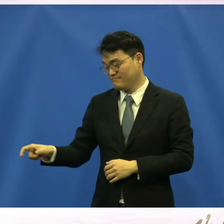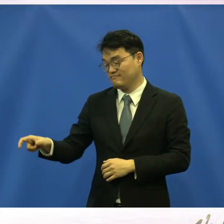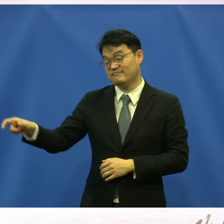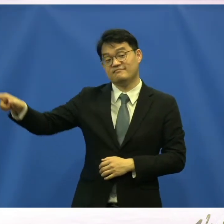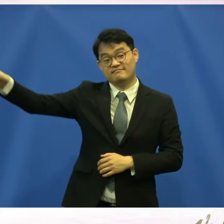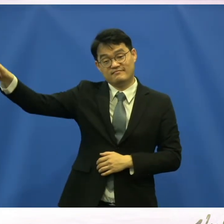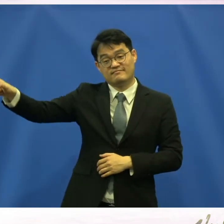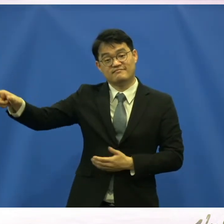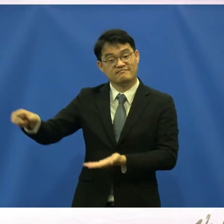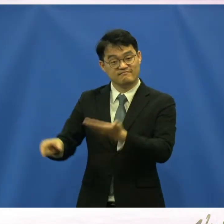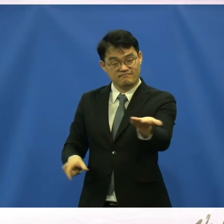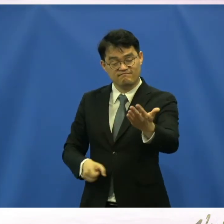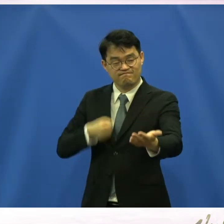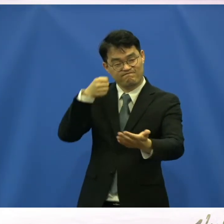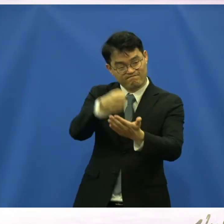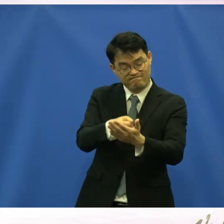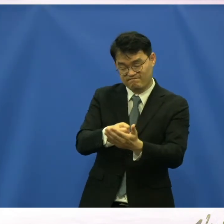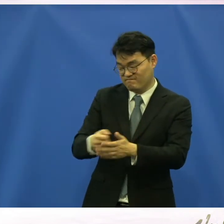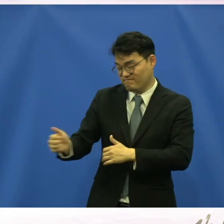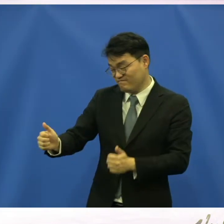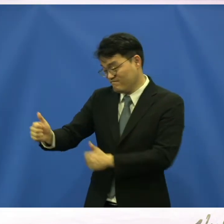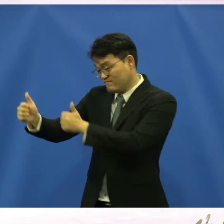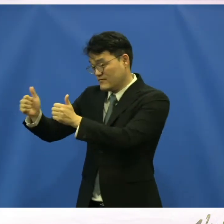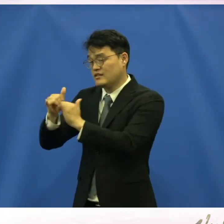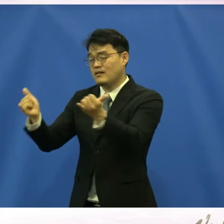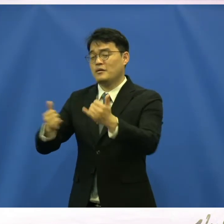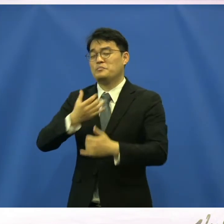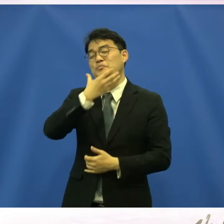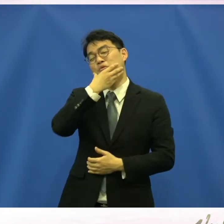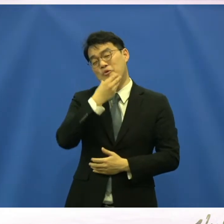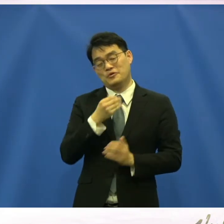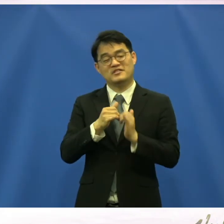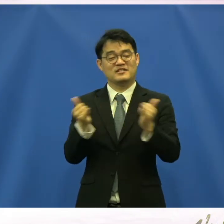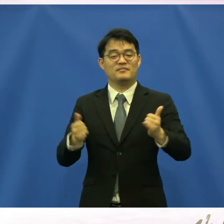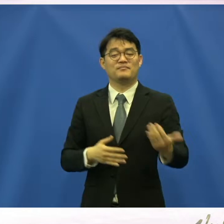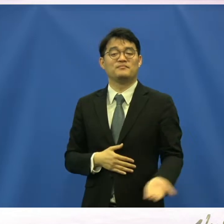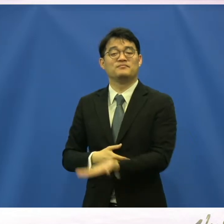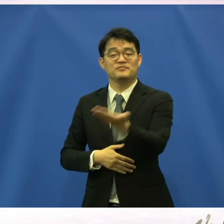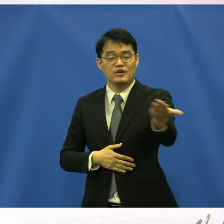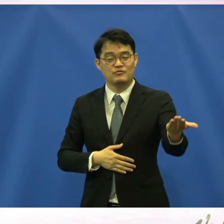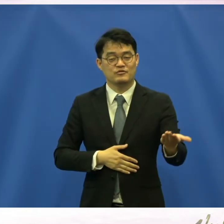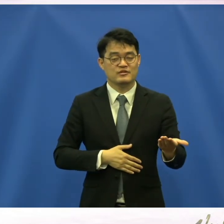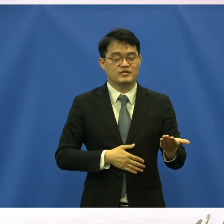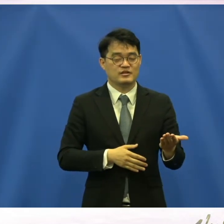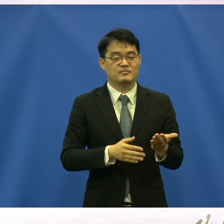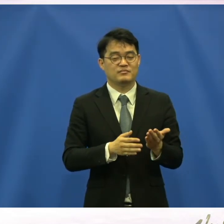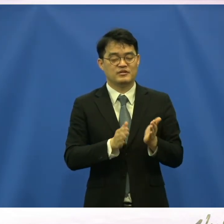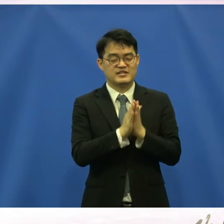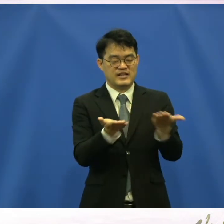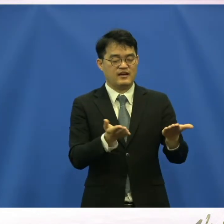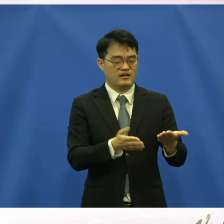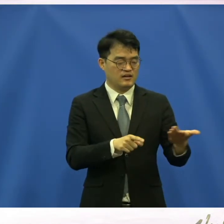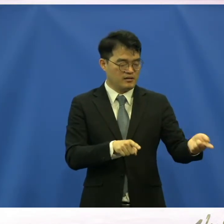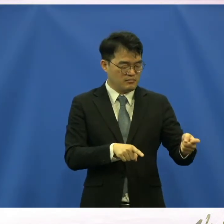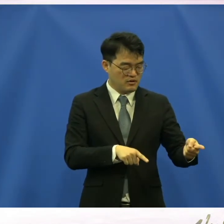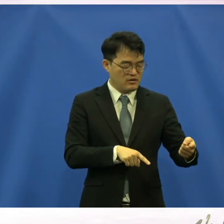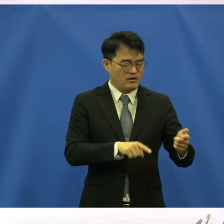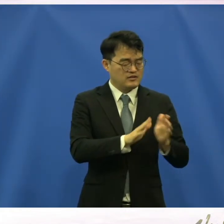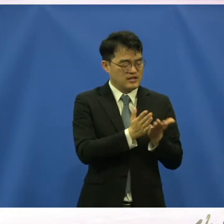길을 선택한 사람들이 얼마나 복이었나. 여러분 서점에 가서 자기 개발 뭐 너는 할 수 있다 별별